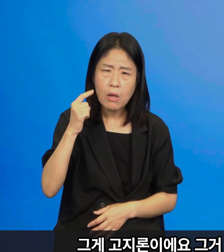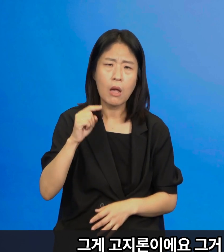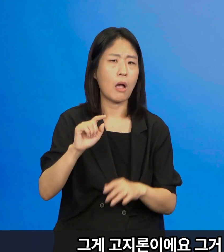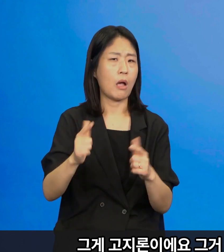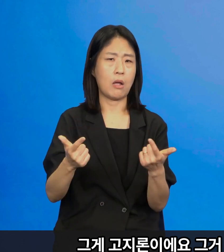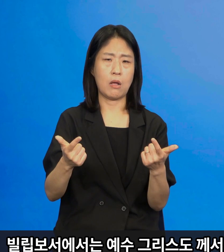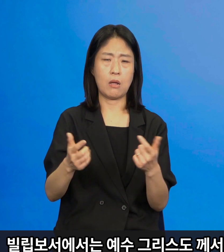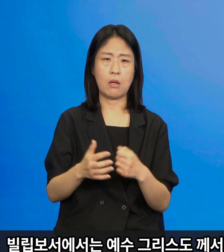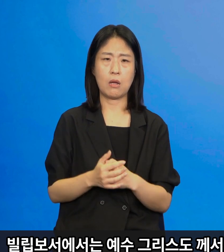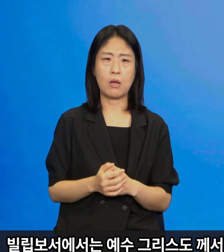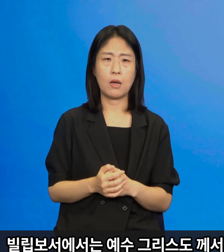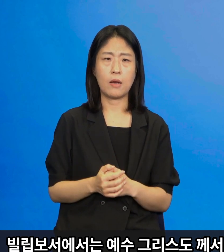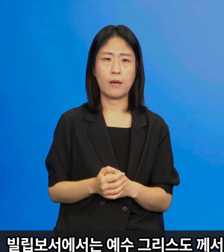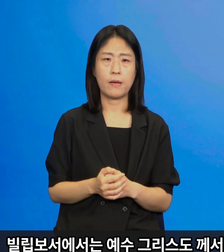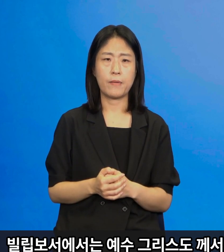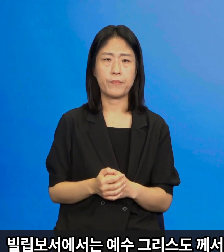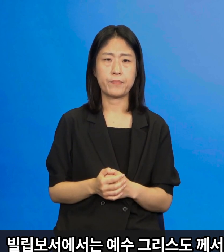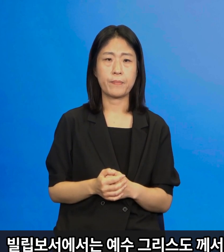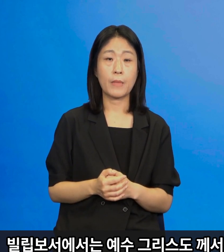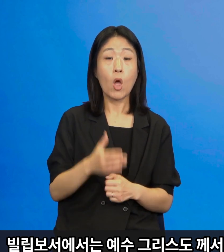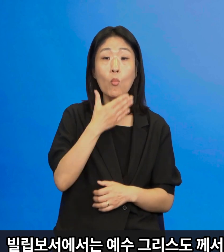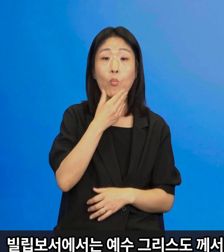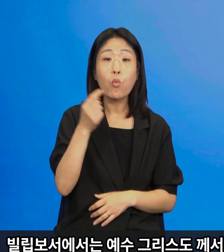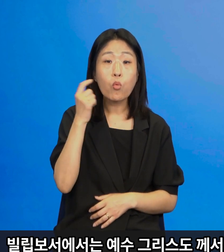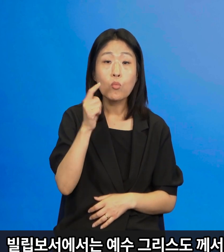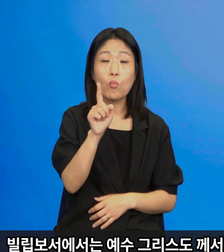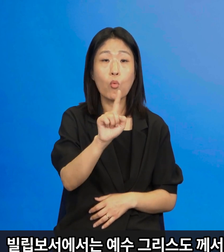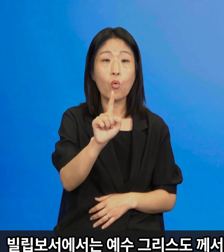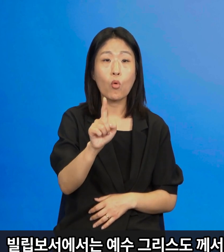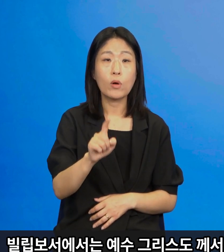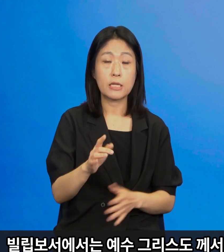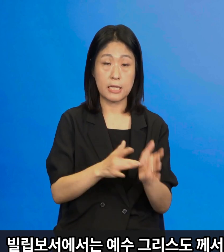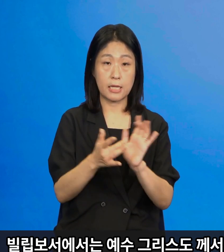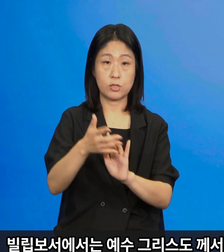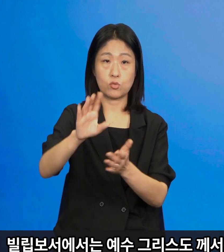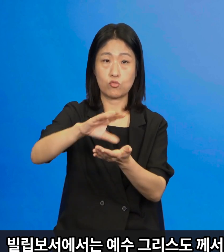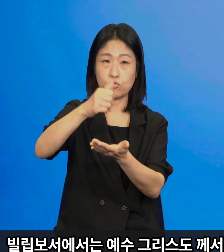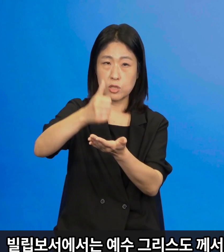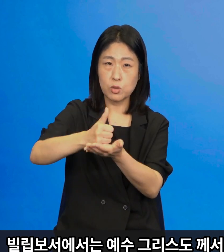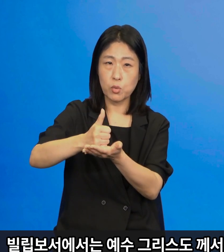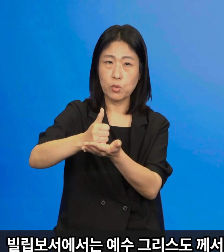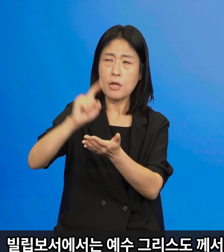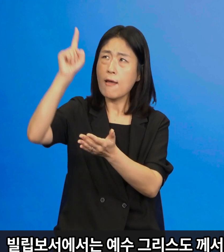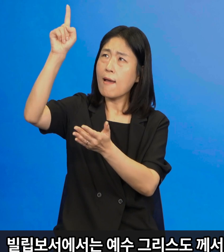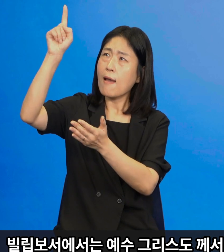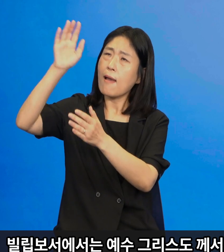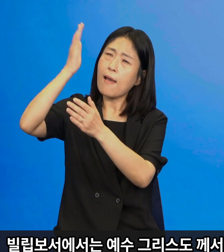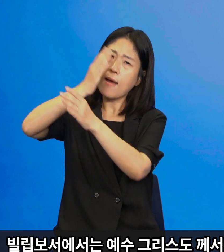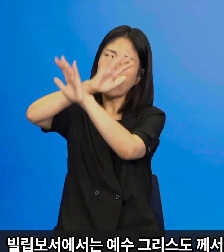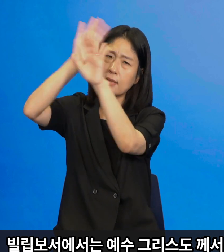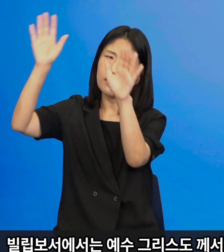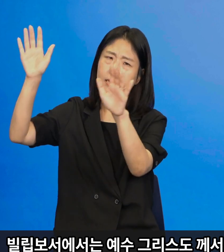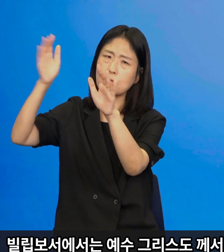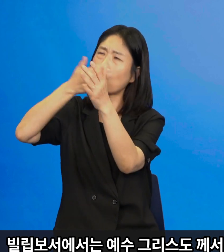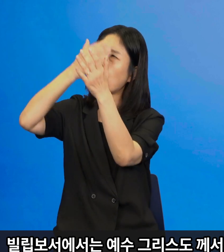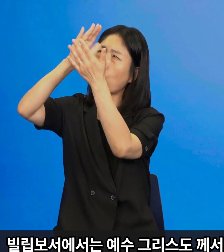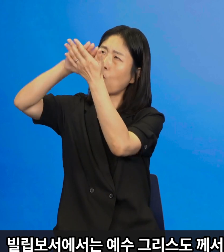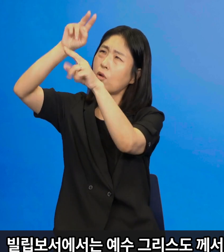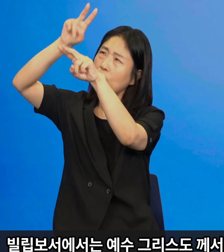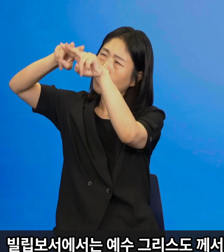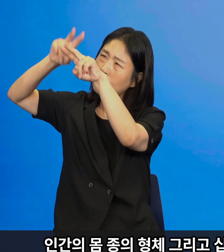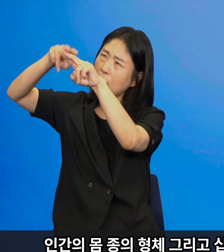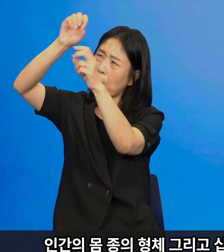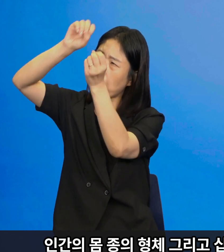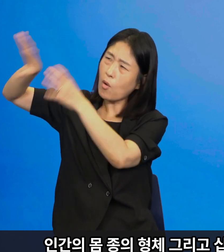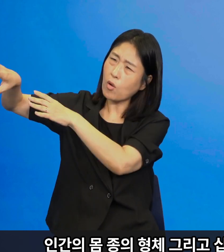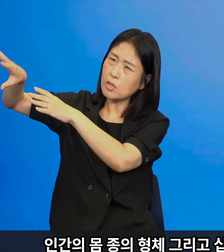복음은 뭡니까? 빌립보서에서는 예수 그리스도께서는 하늘에서 보좌를 버리시고